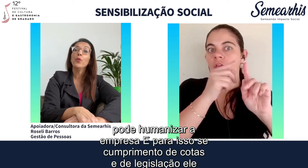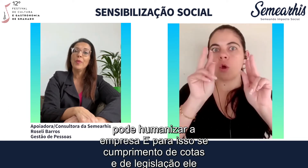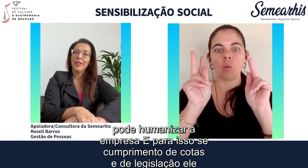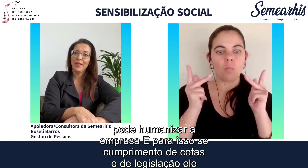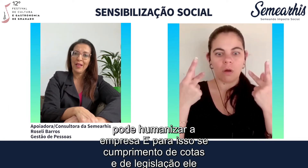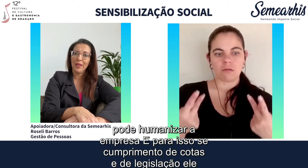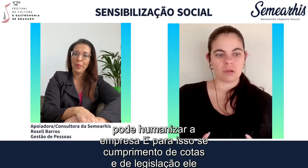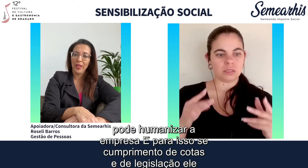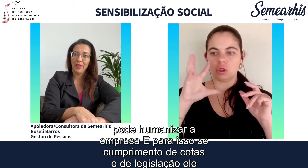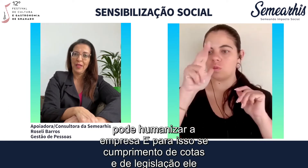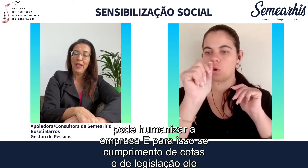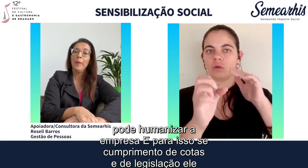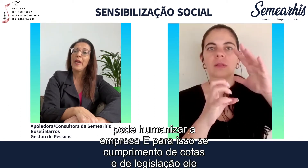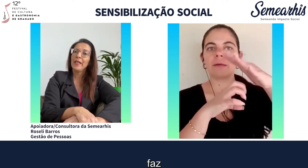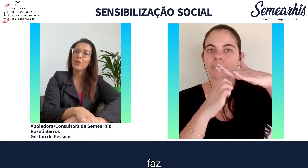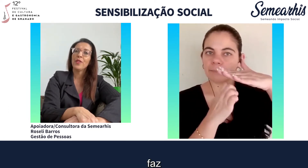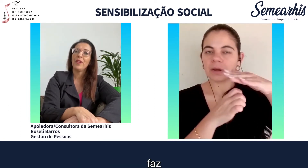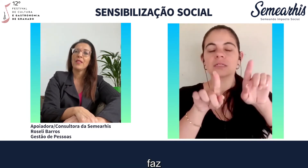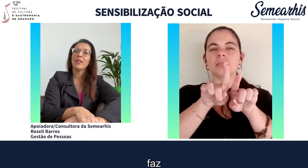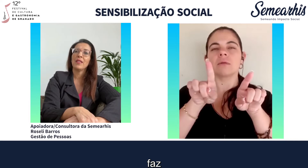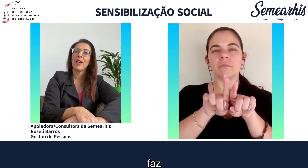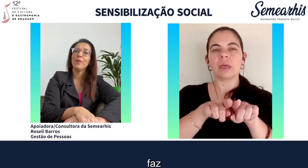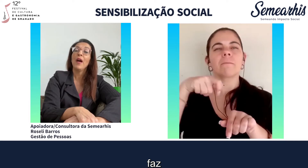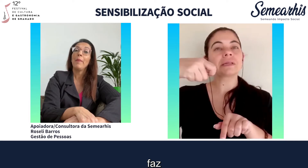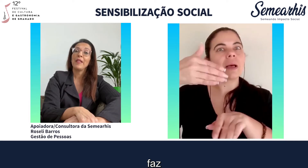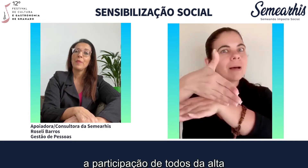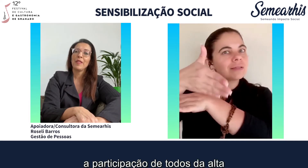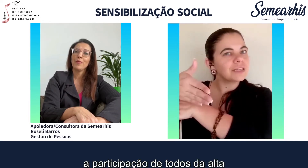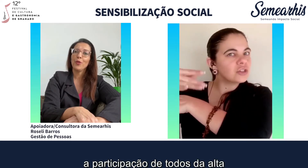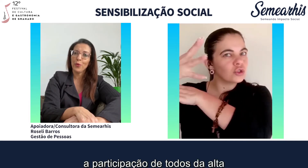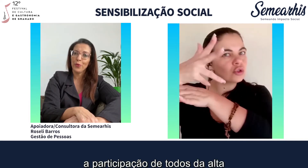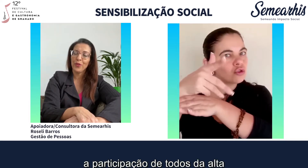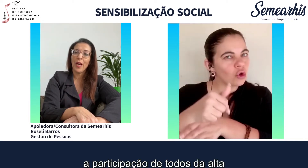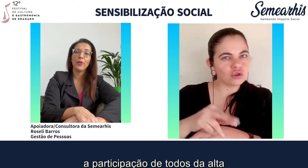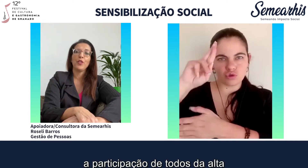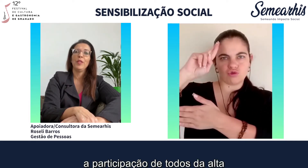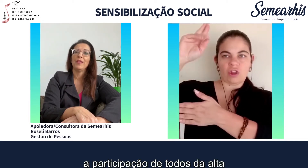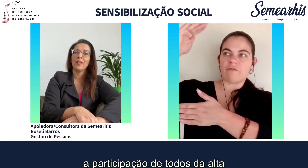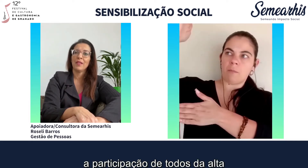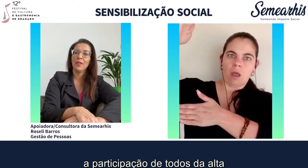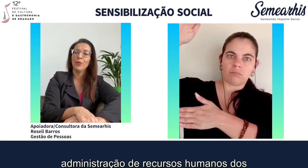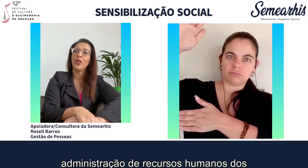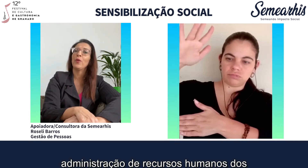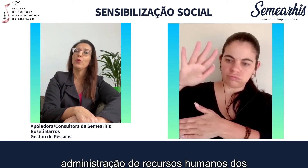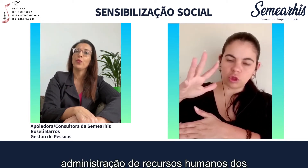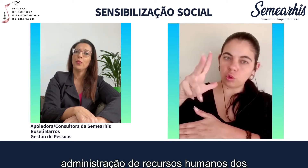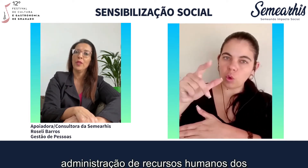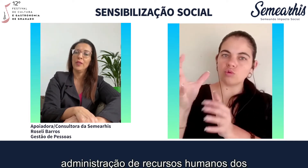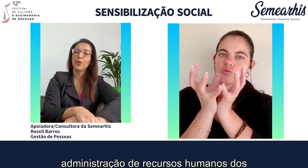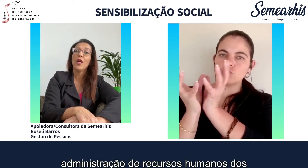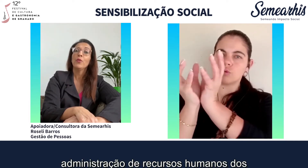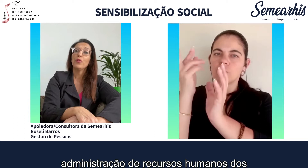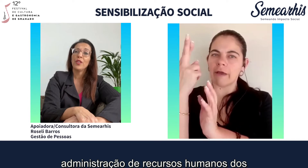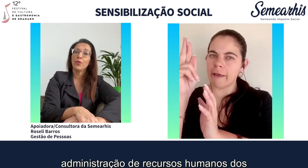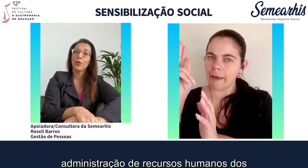pode humanizar a empresa. E para isso se faz necessário a participação de todos, da alta administração, de recursos